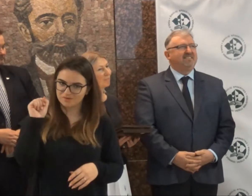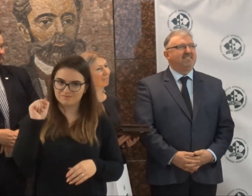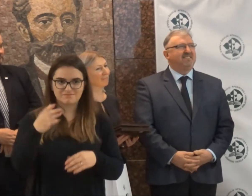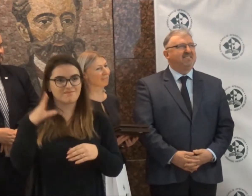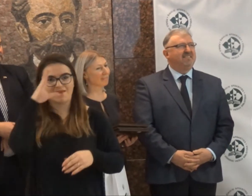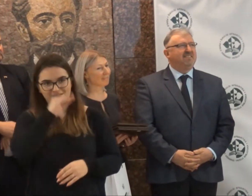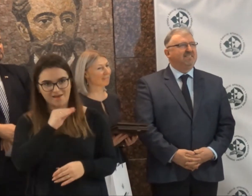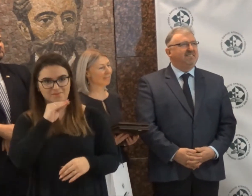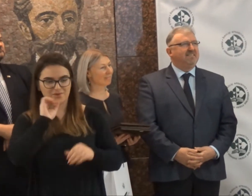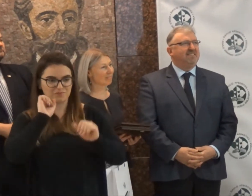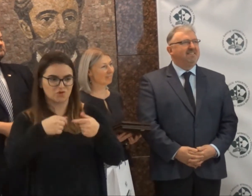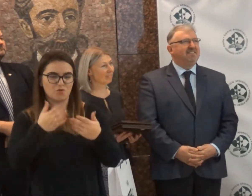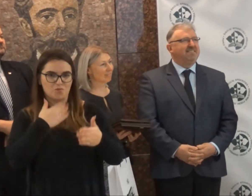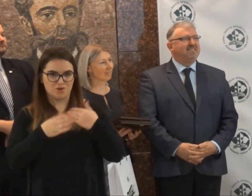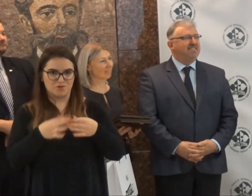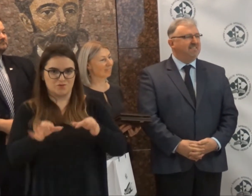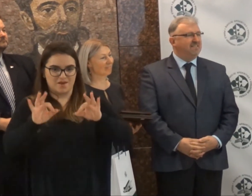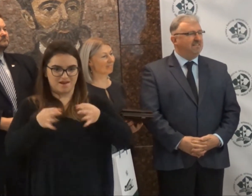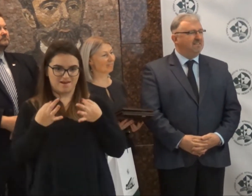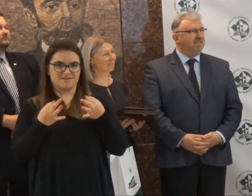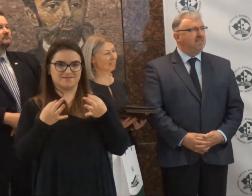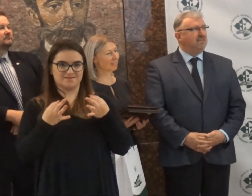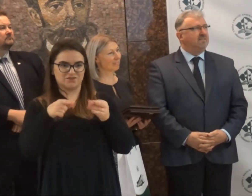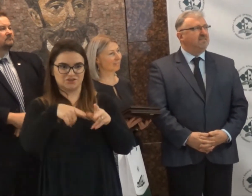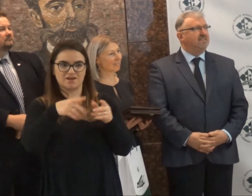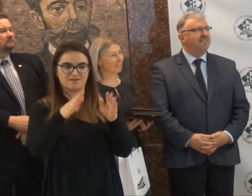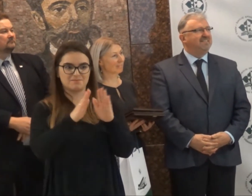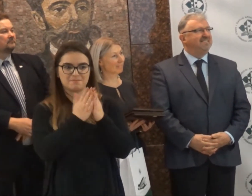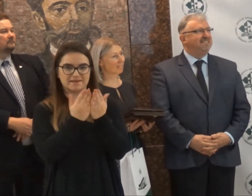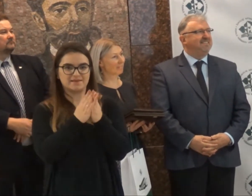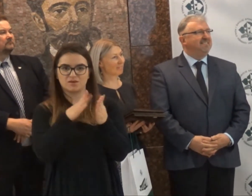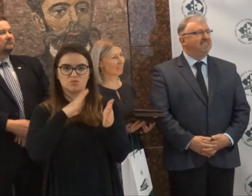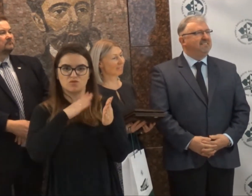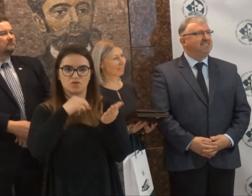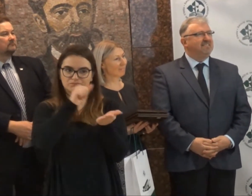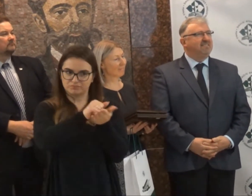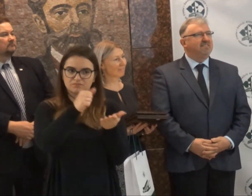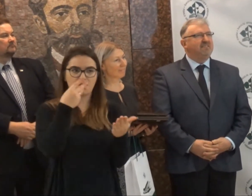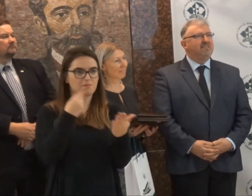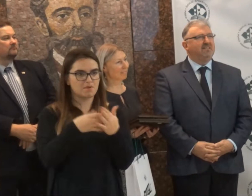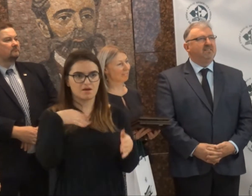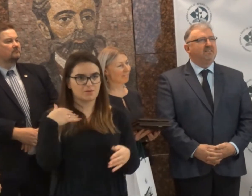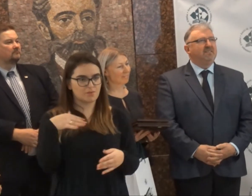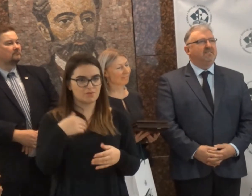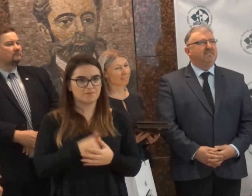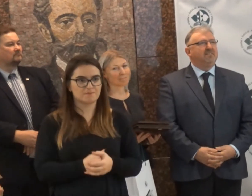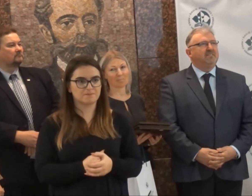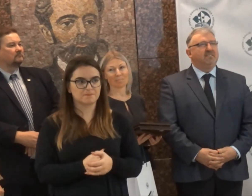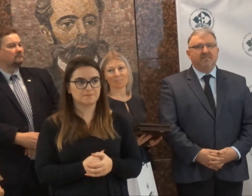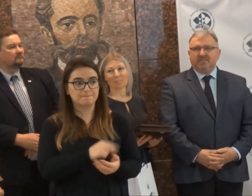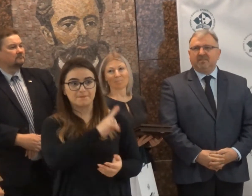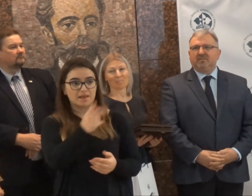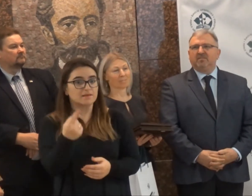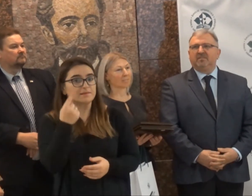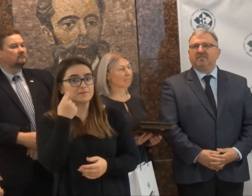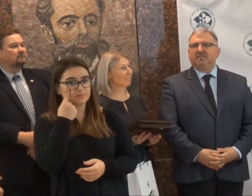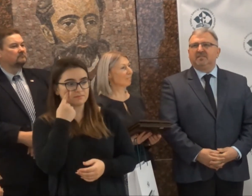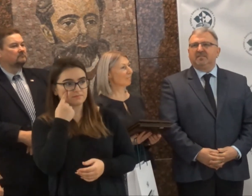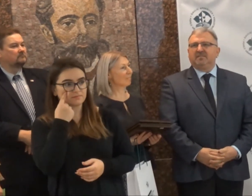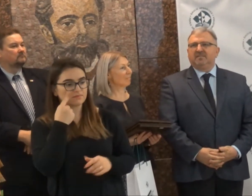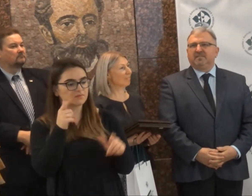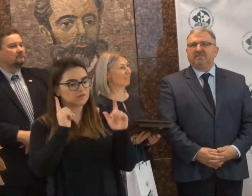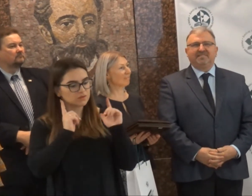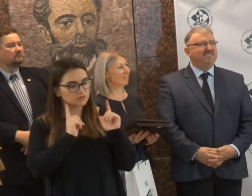savo leisti tokią malonumą ir išsileisti šią didelį ir brangią knygą, o tiems, kas pastebėjo, na, mums iš tikrųjų,